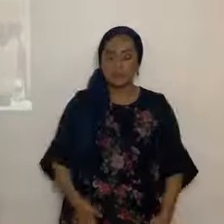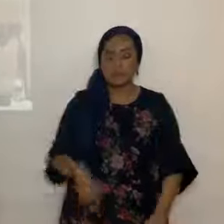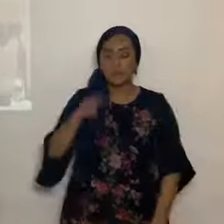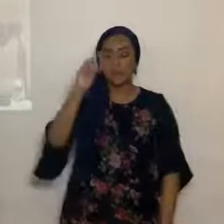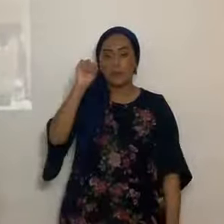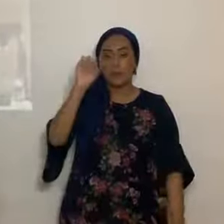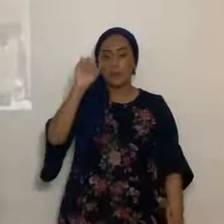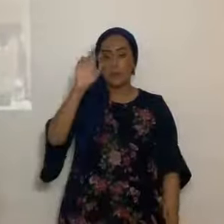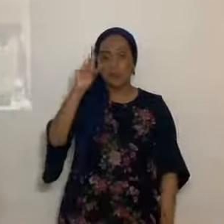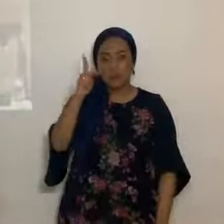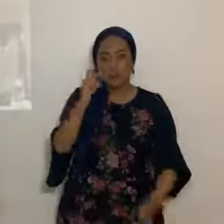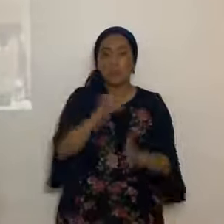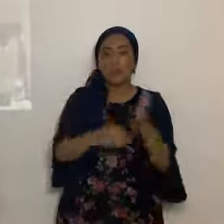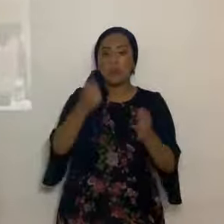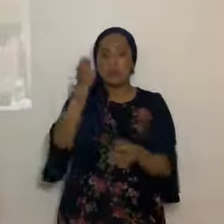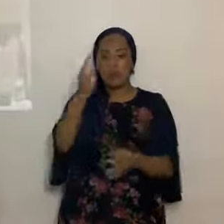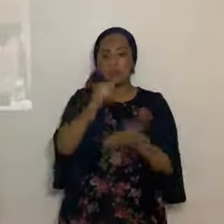Marcos